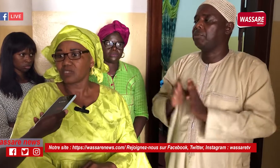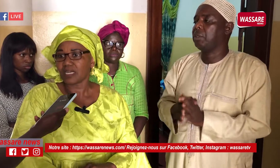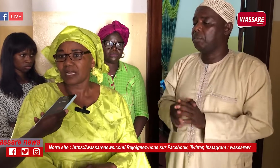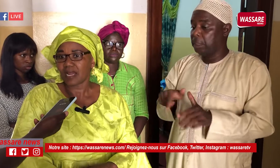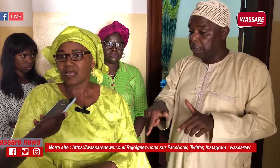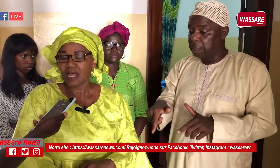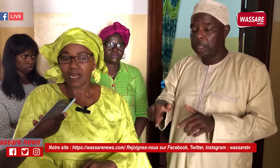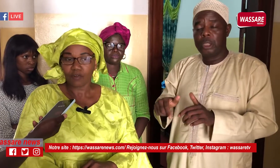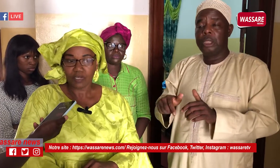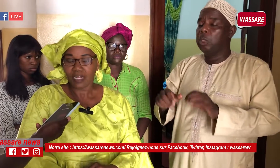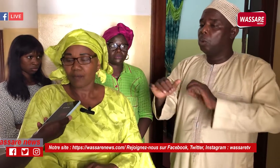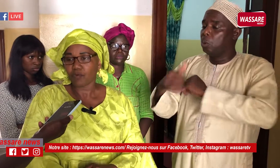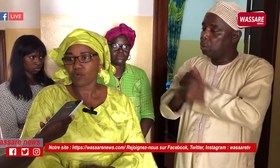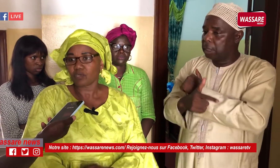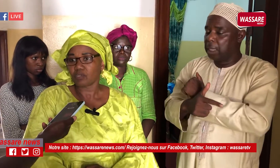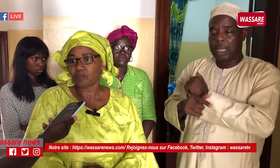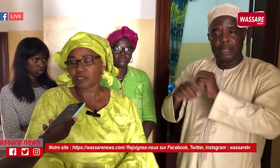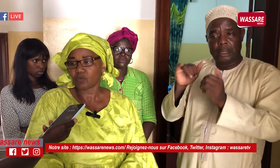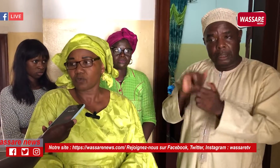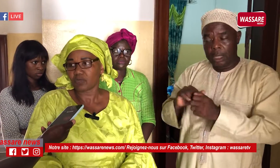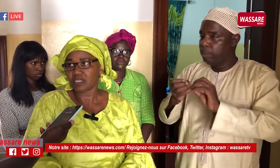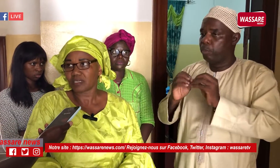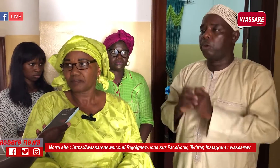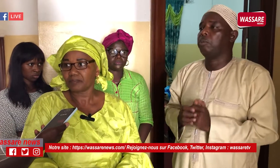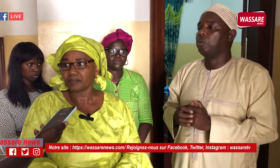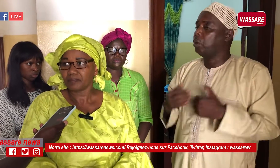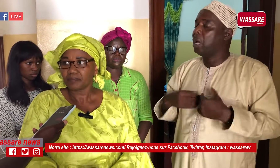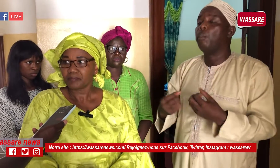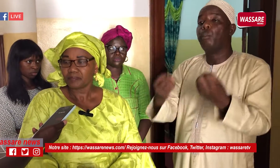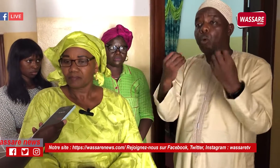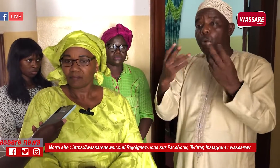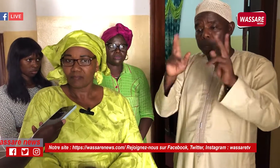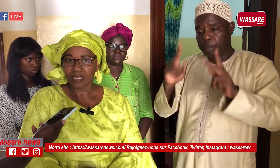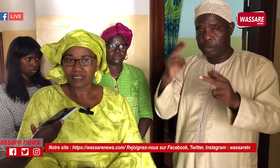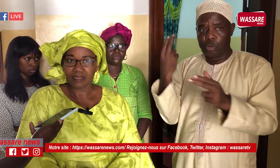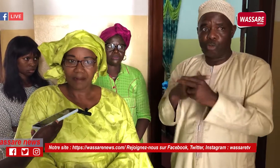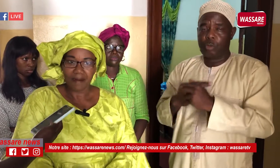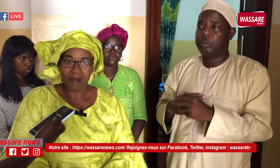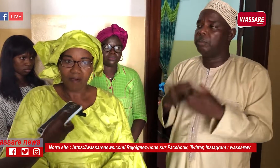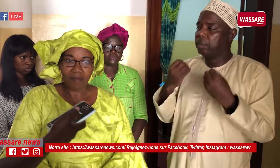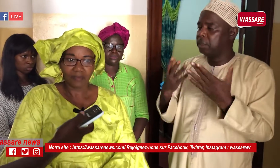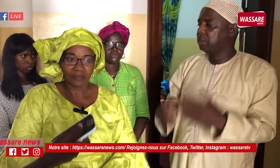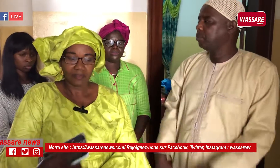ici au Sénégal, alors qu'il y a beaucoup de personnes sourdes ici? Merci beaucoup. Merci.